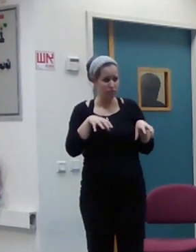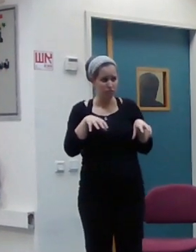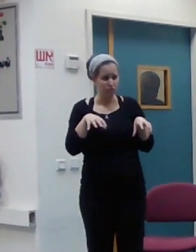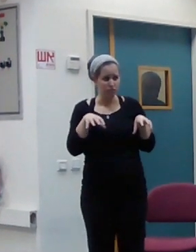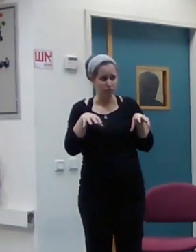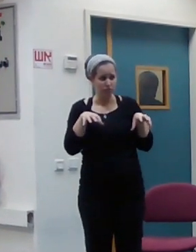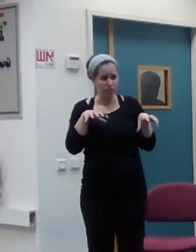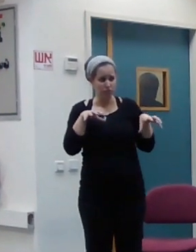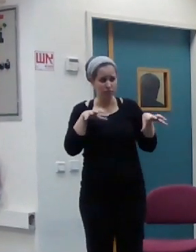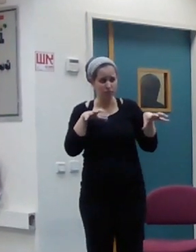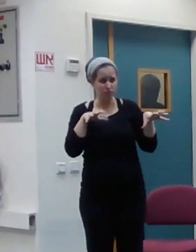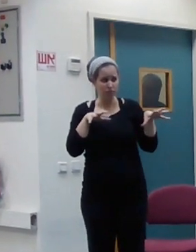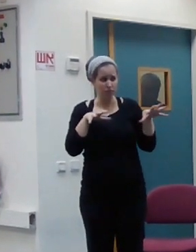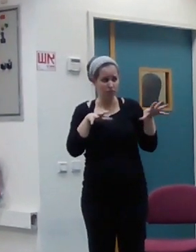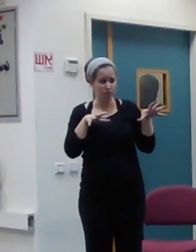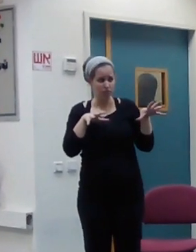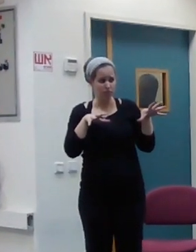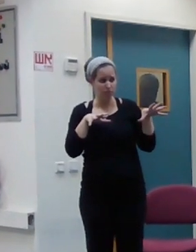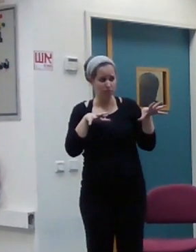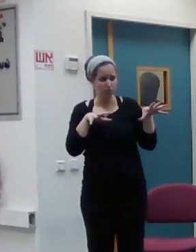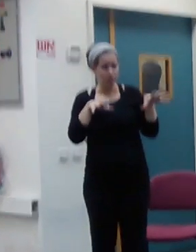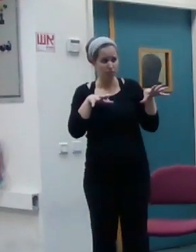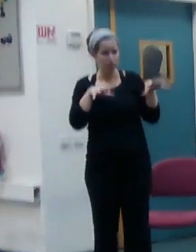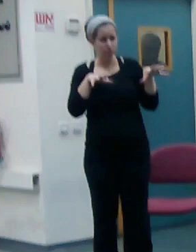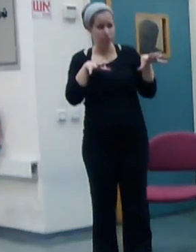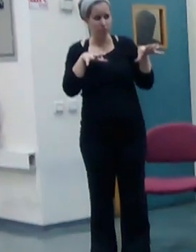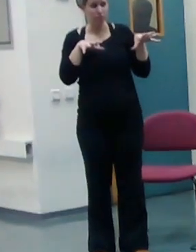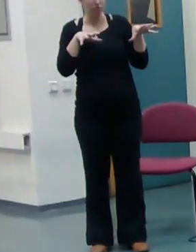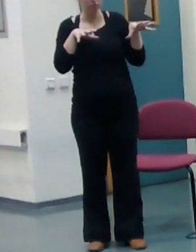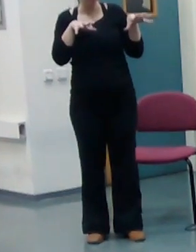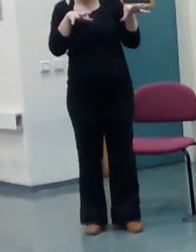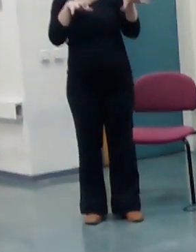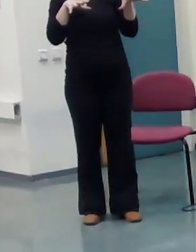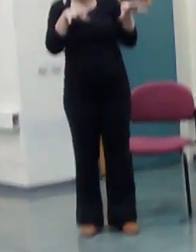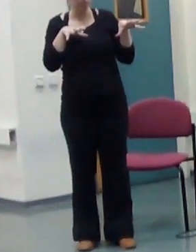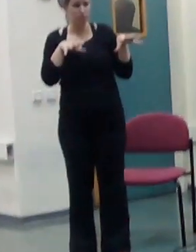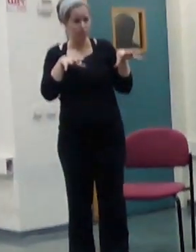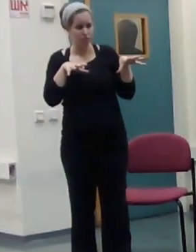אפשר? אתה יכול להגיע לחלב הזה?